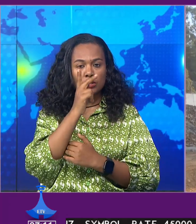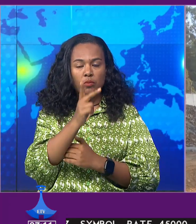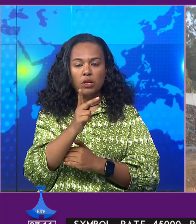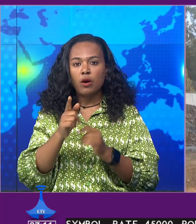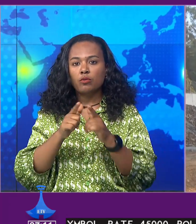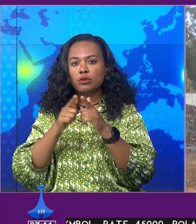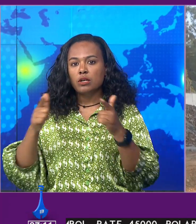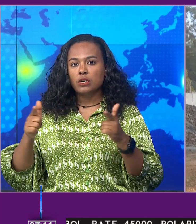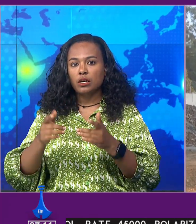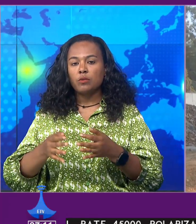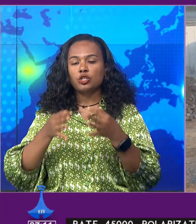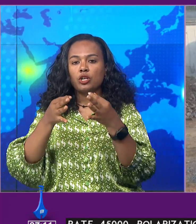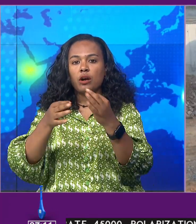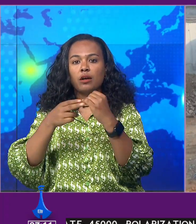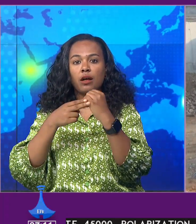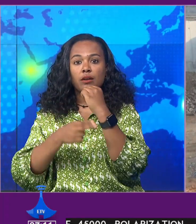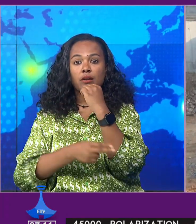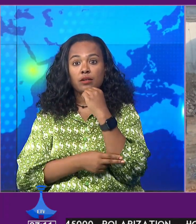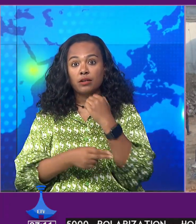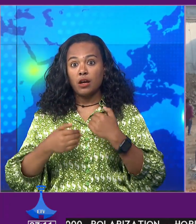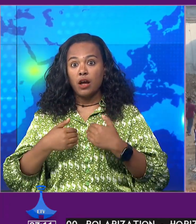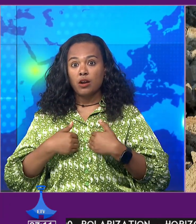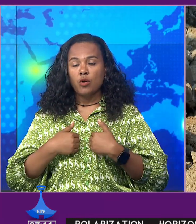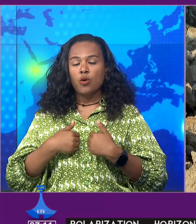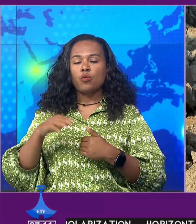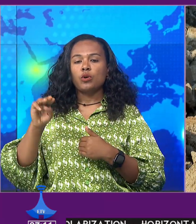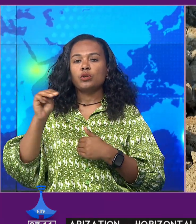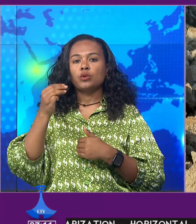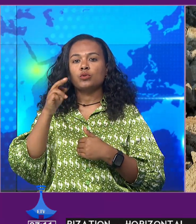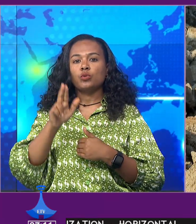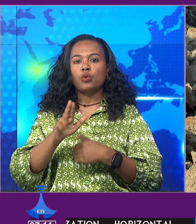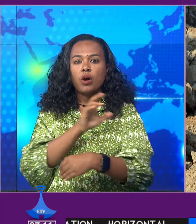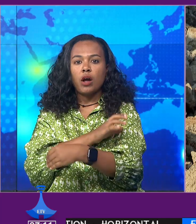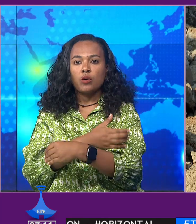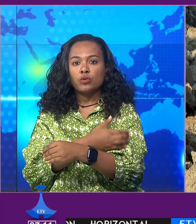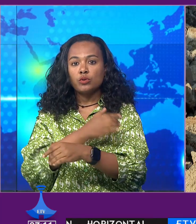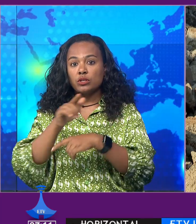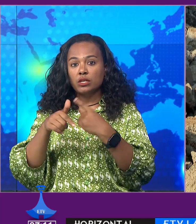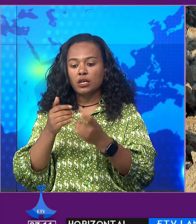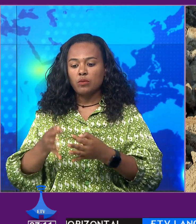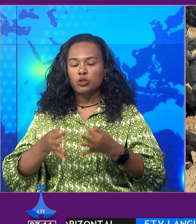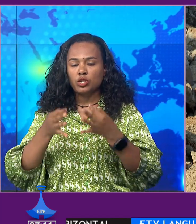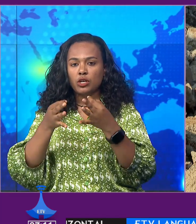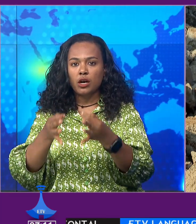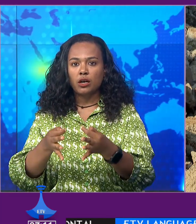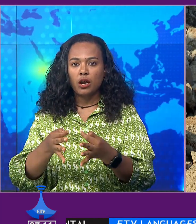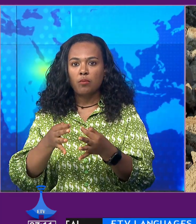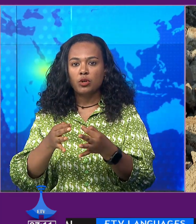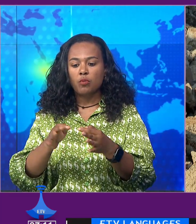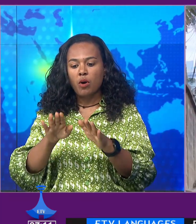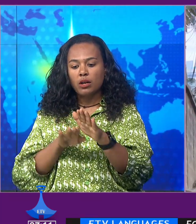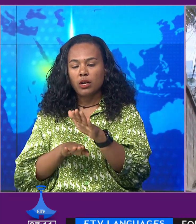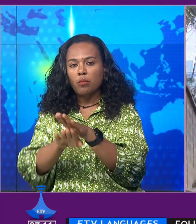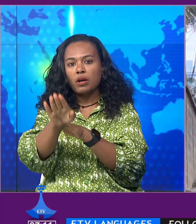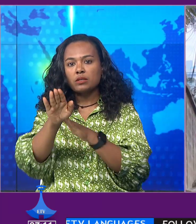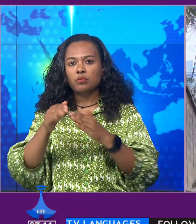ትልቅ የመሸጋገሪያ ድልድይ ያለው ወደ ጦር ኃይሎች ደግሞ ስንሄድ የመሸጋገሪያም አንደርፓስም ጭምር ያለው መንገድ